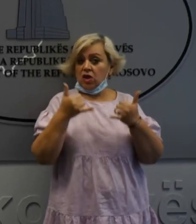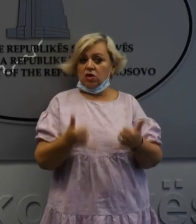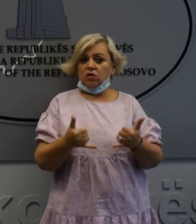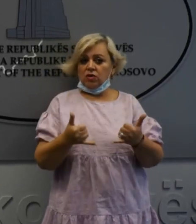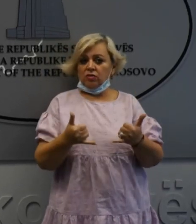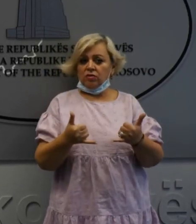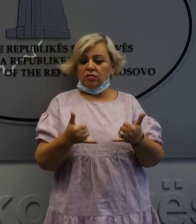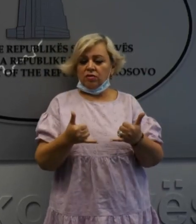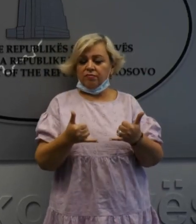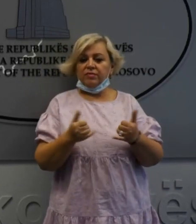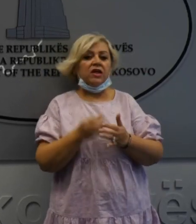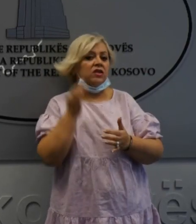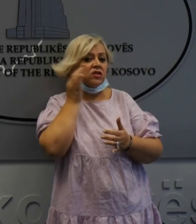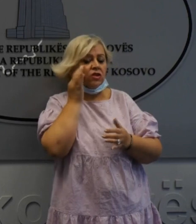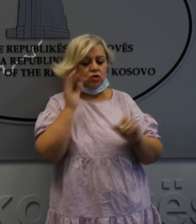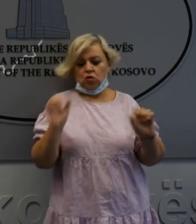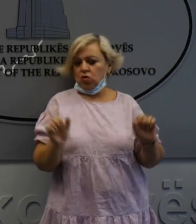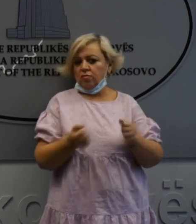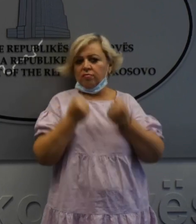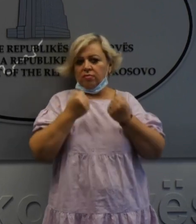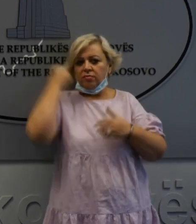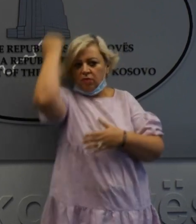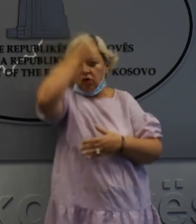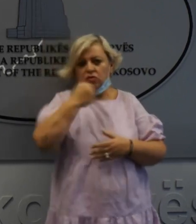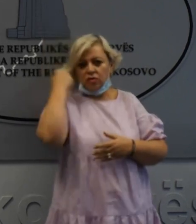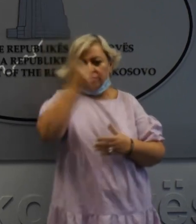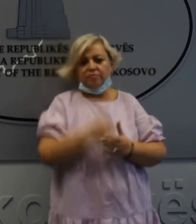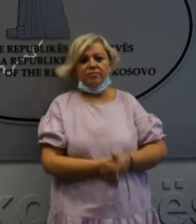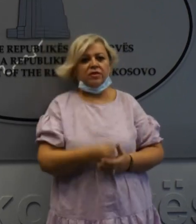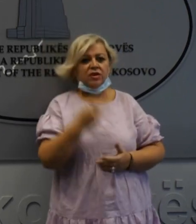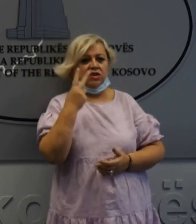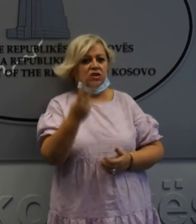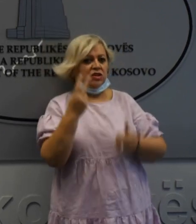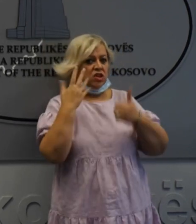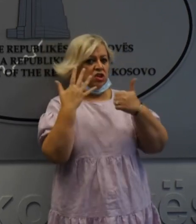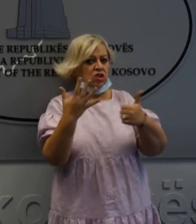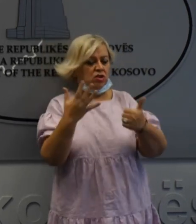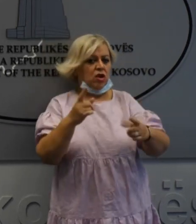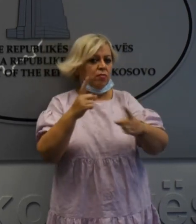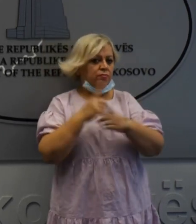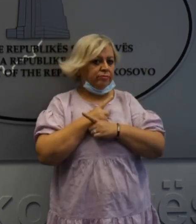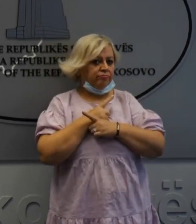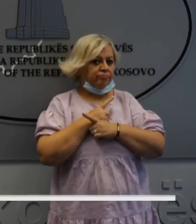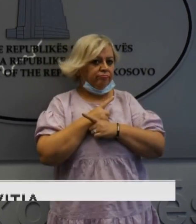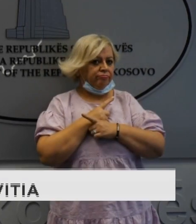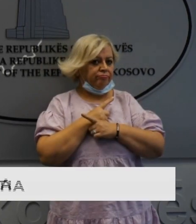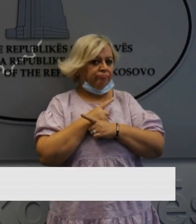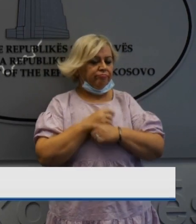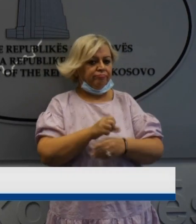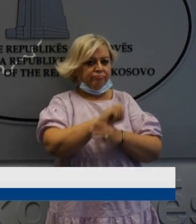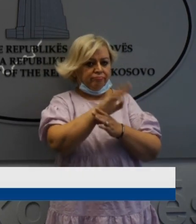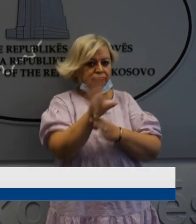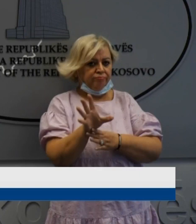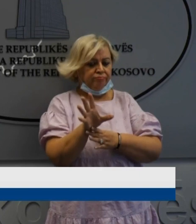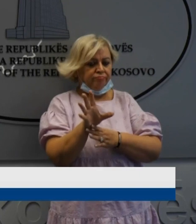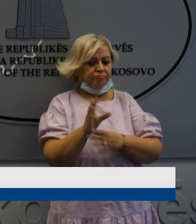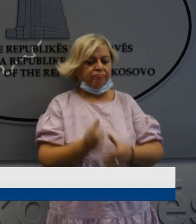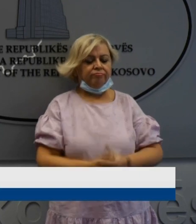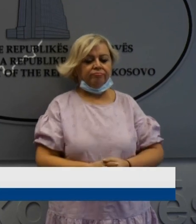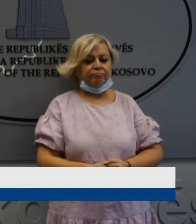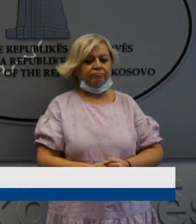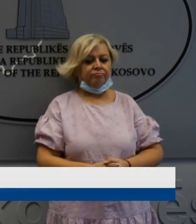sot në ishte një ditë shumë e rëndë për Kosovën, ku 26 qytetarë kanë humbur jetën në përballje me pandeminë